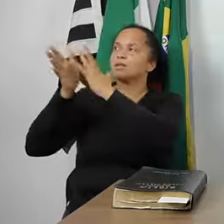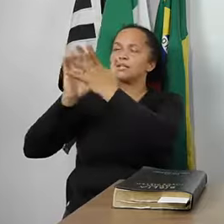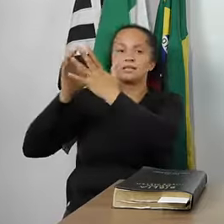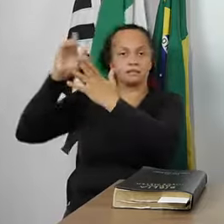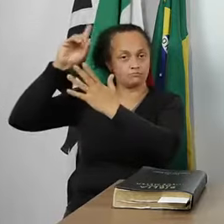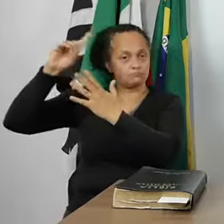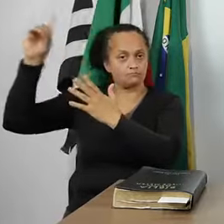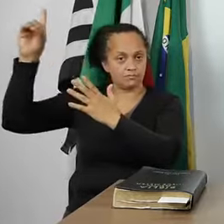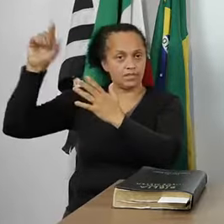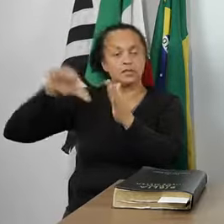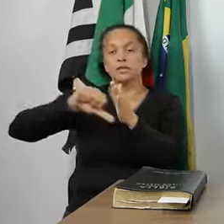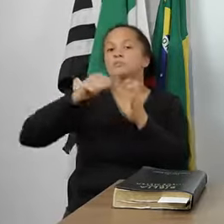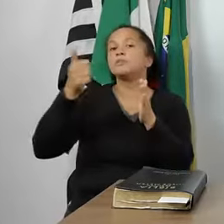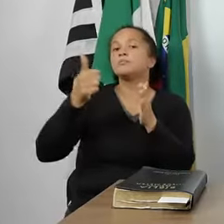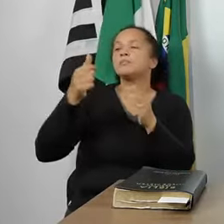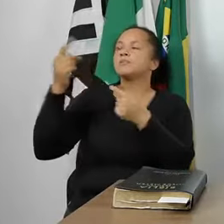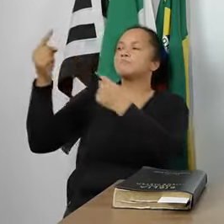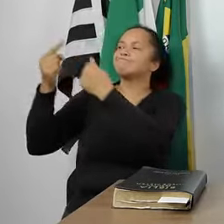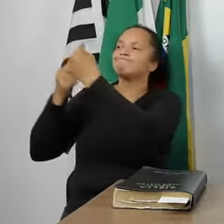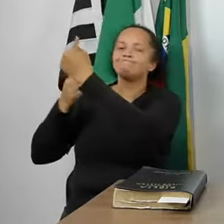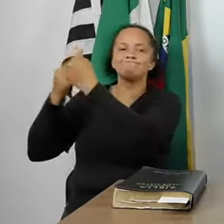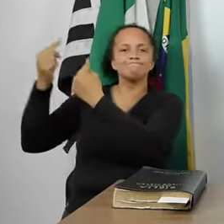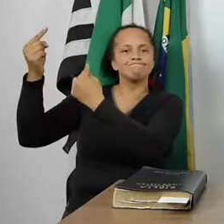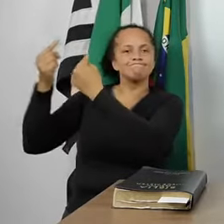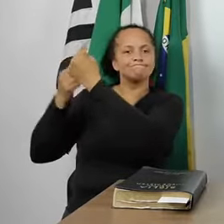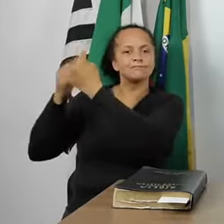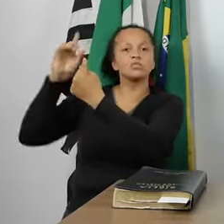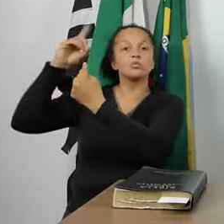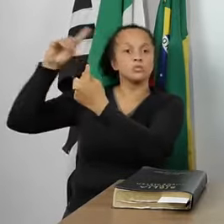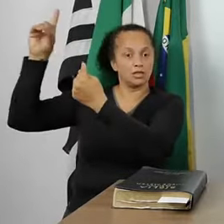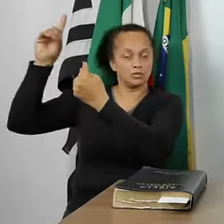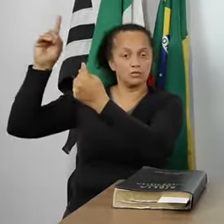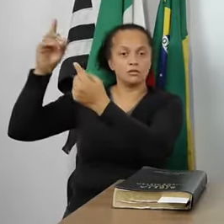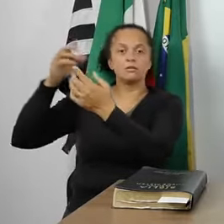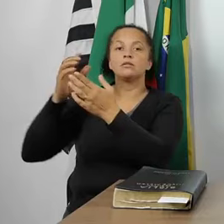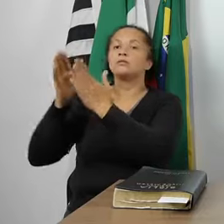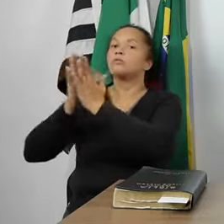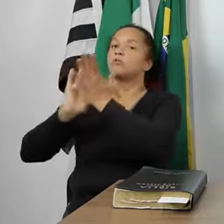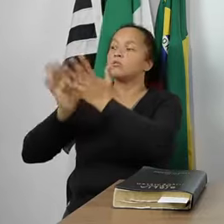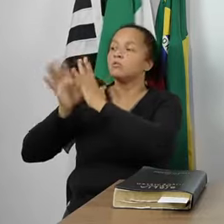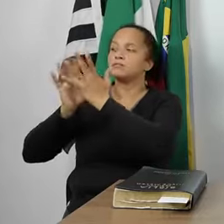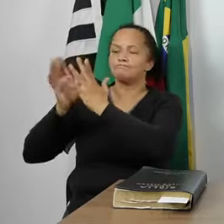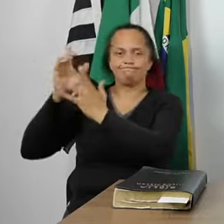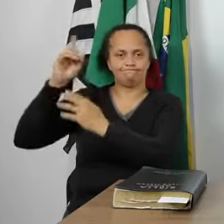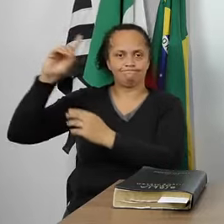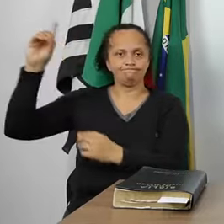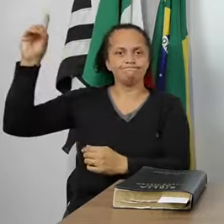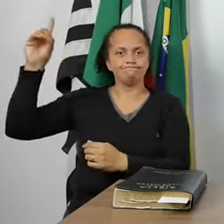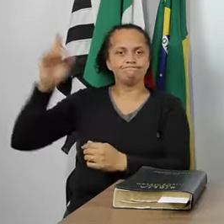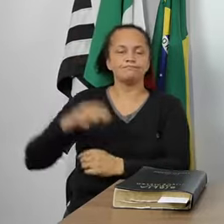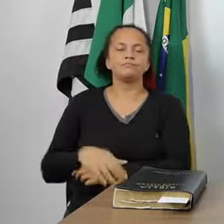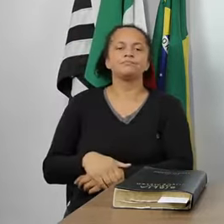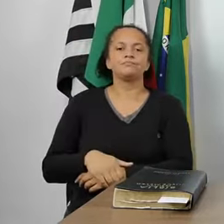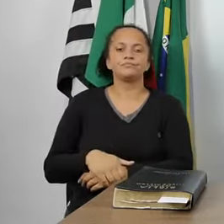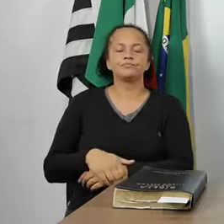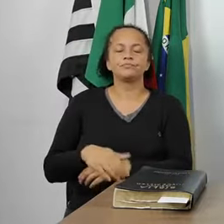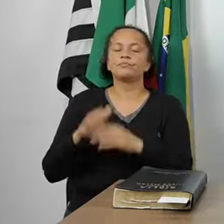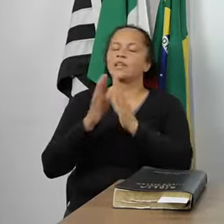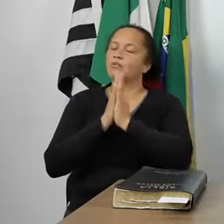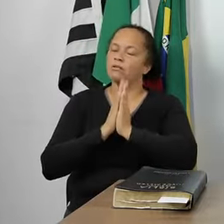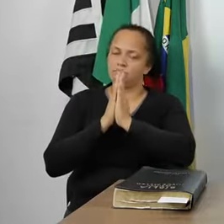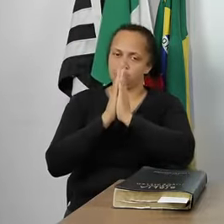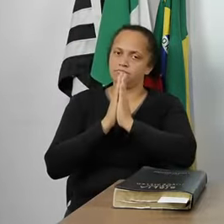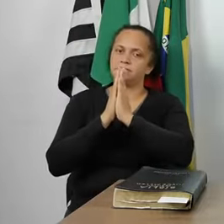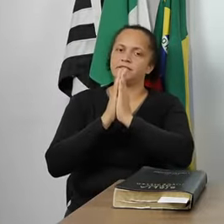lugar, ter um período de comunhão com Ele por meio da oração. Então, a oração é tão